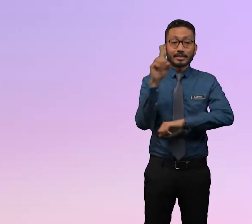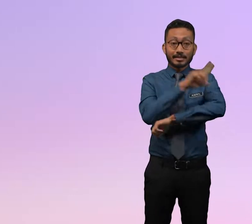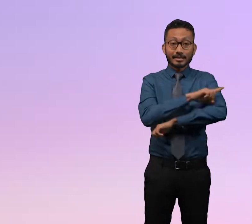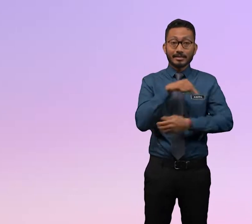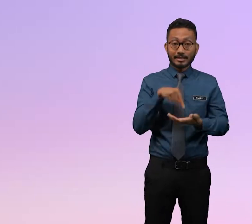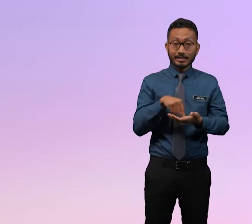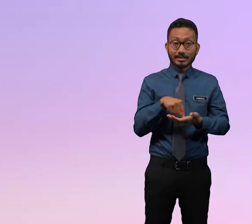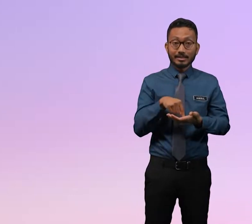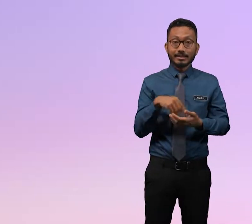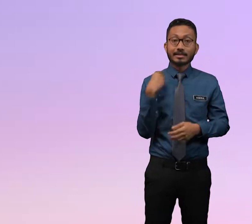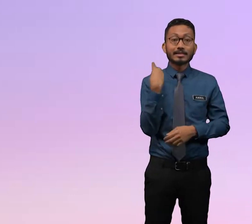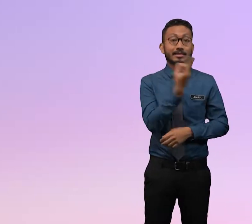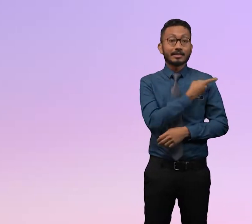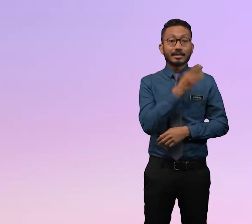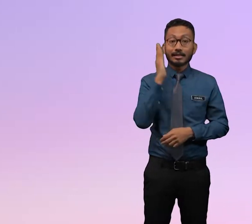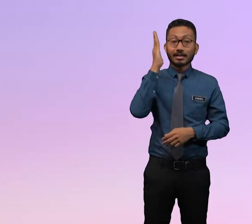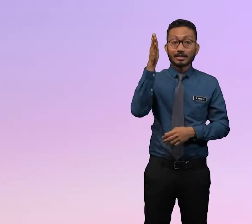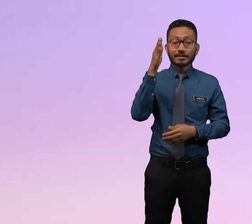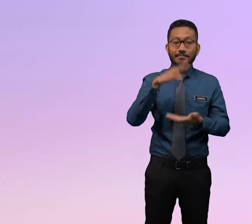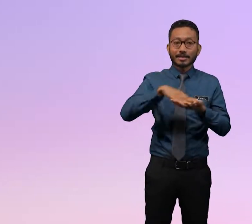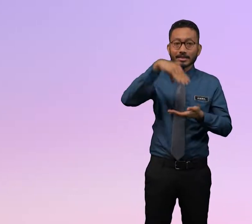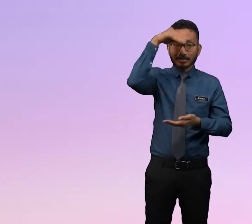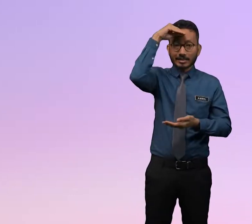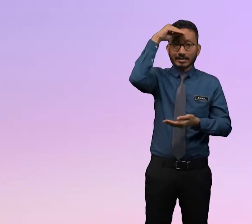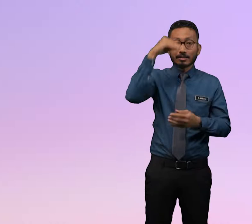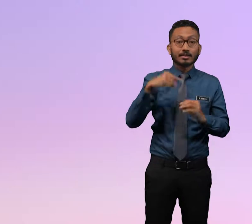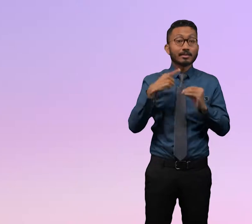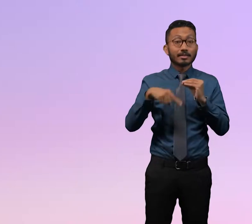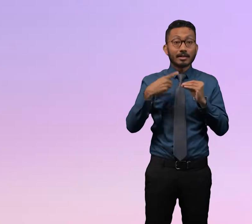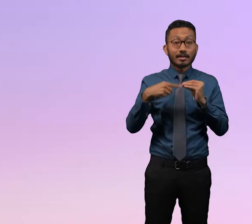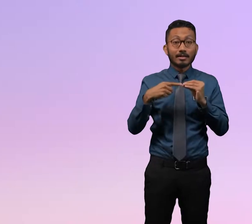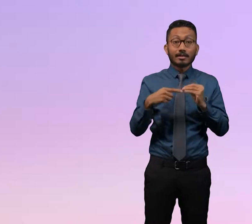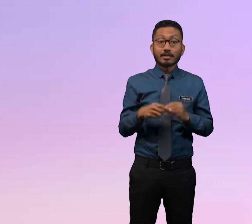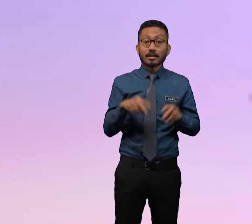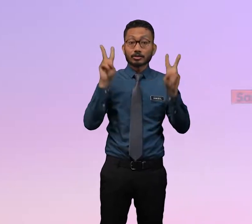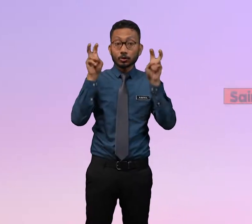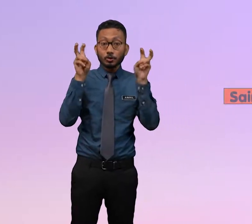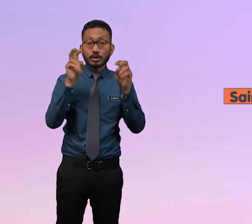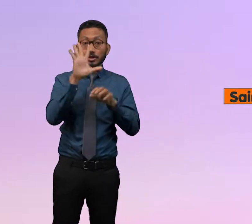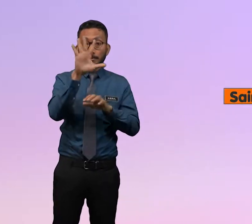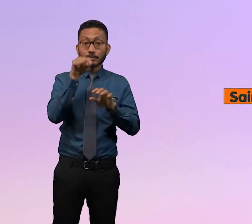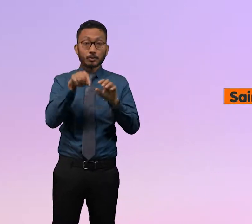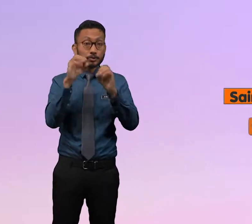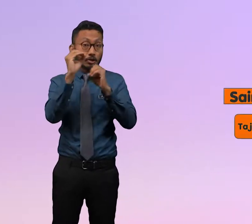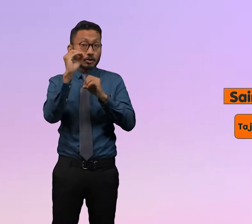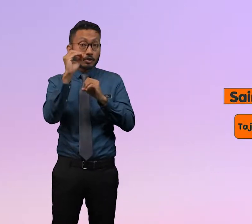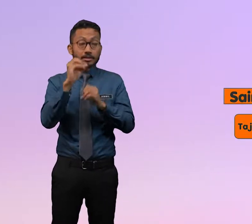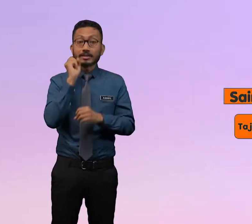Hari ini kita akan belajar tentang dasu lima pokok-pokok